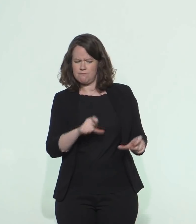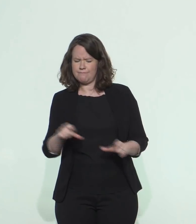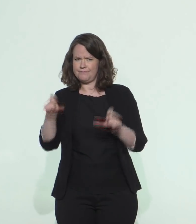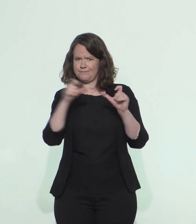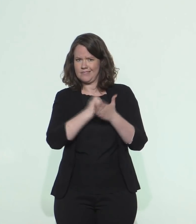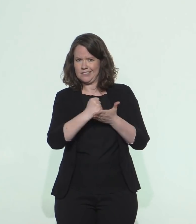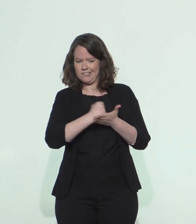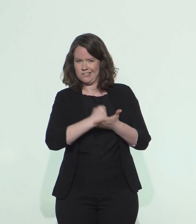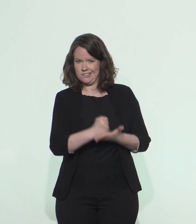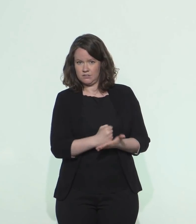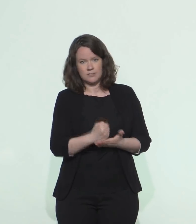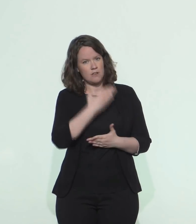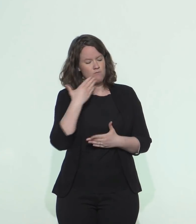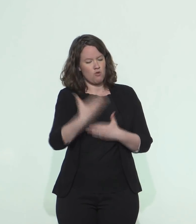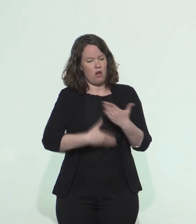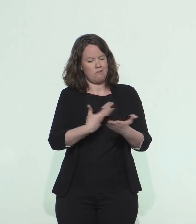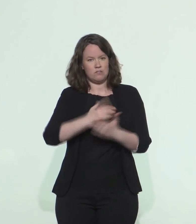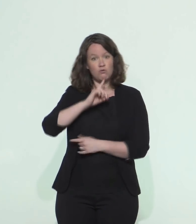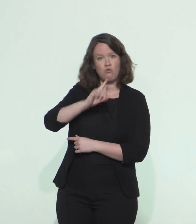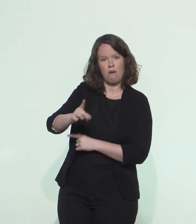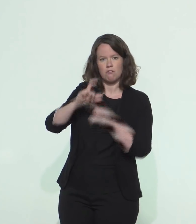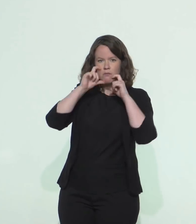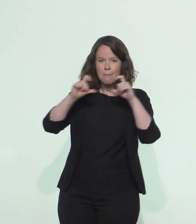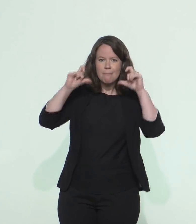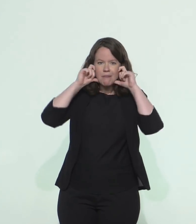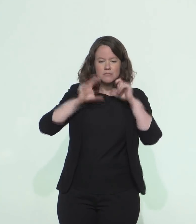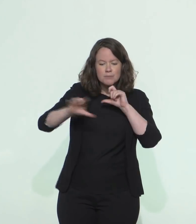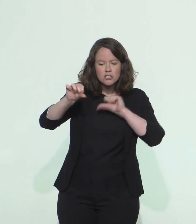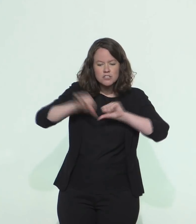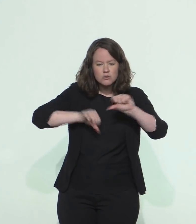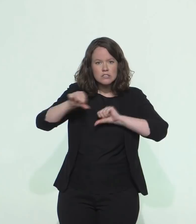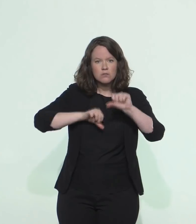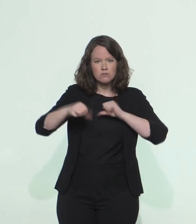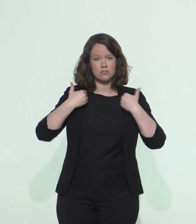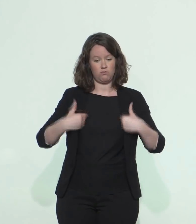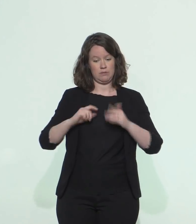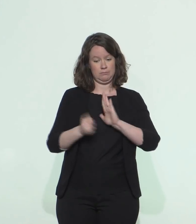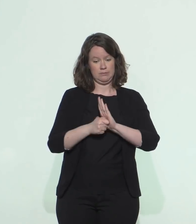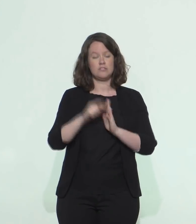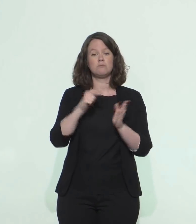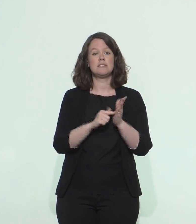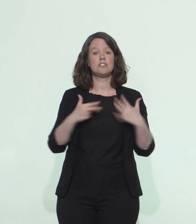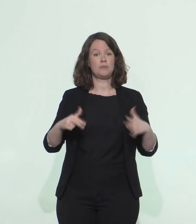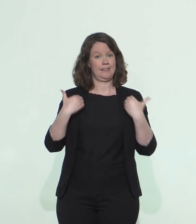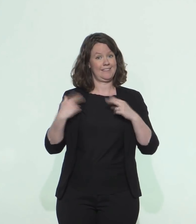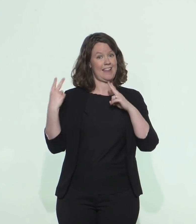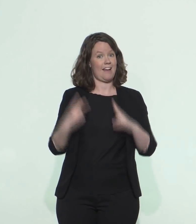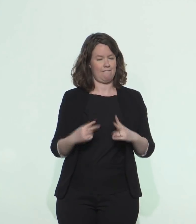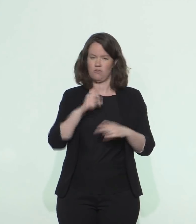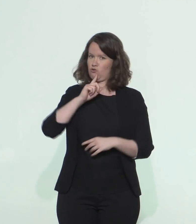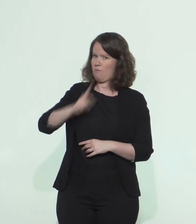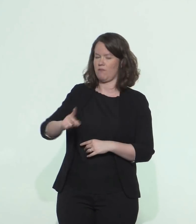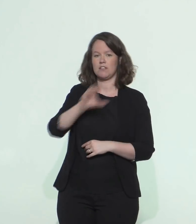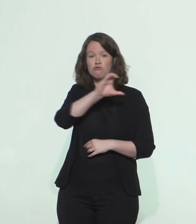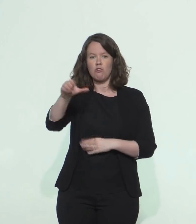une reprise des commandes de masques chirurgicaux, et j'avais commandé à mon arrivée en 2018 100 millions de masques chirurgicaux.